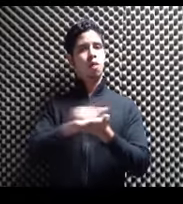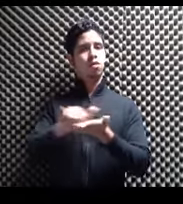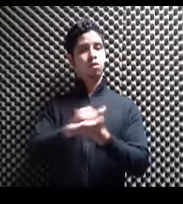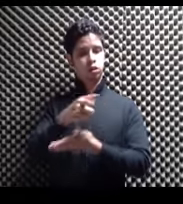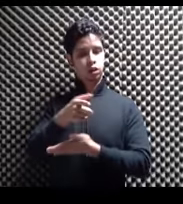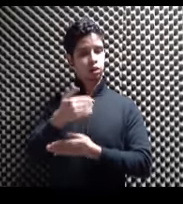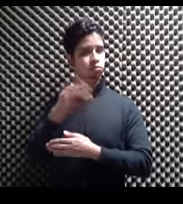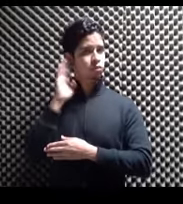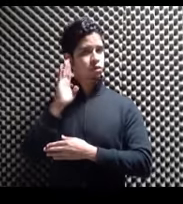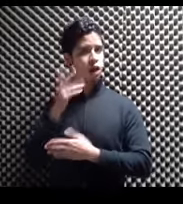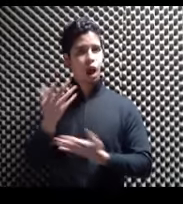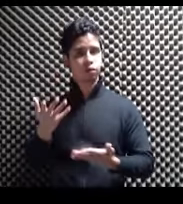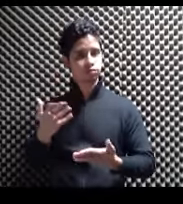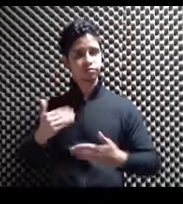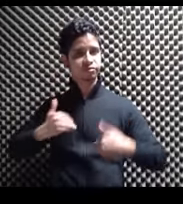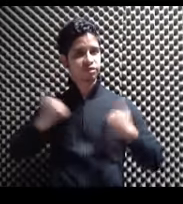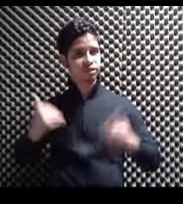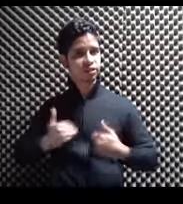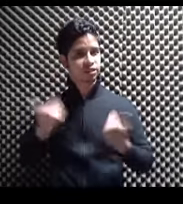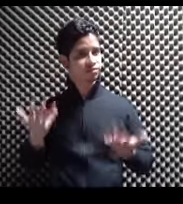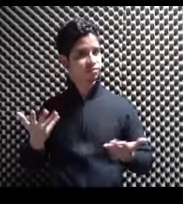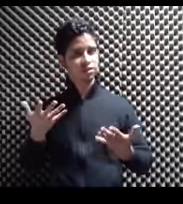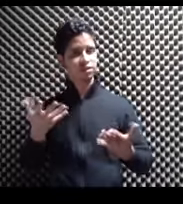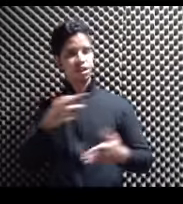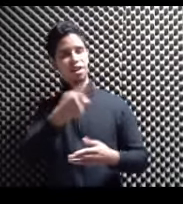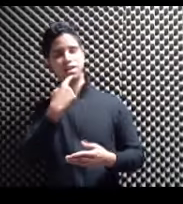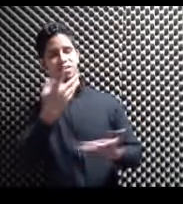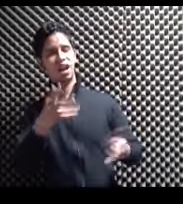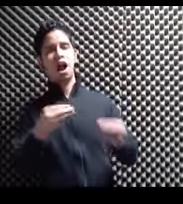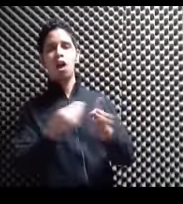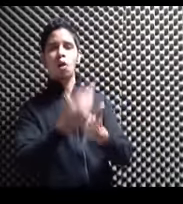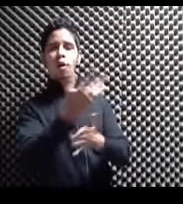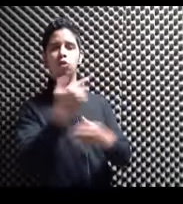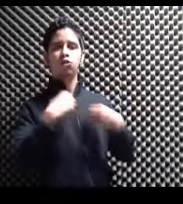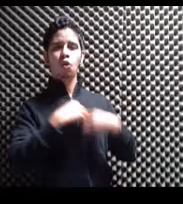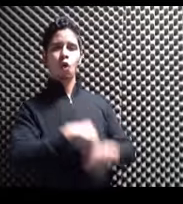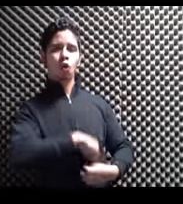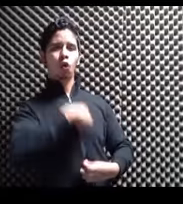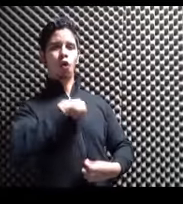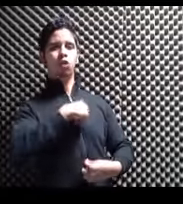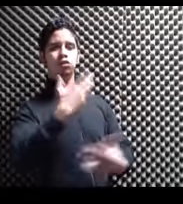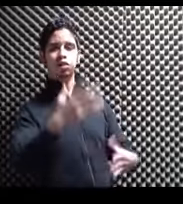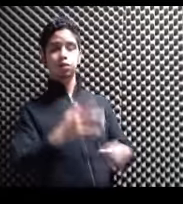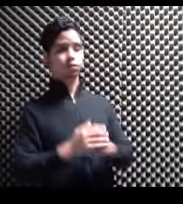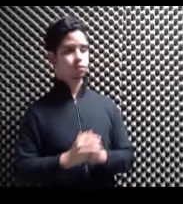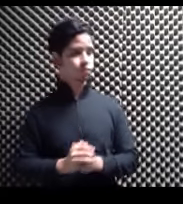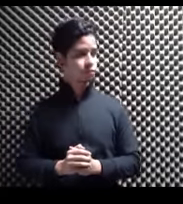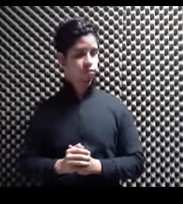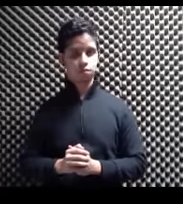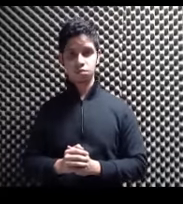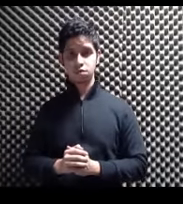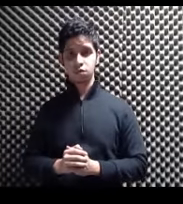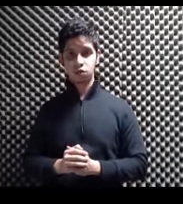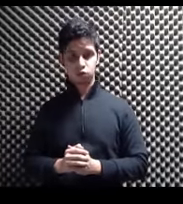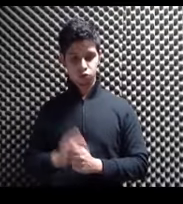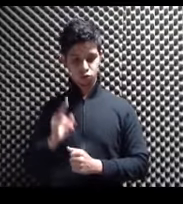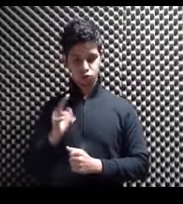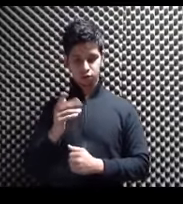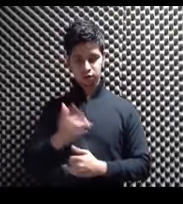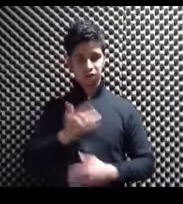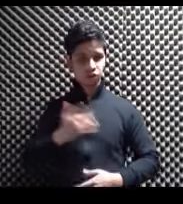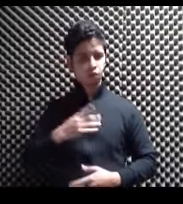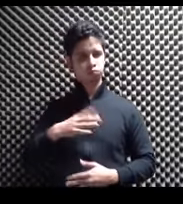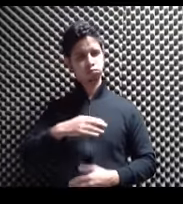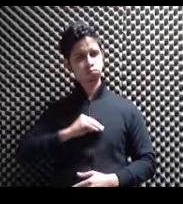eso es lo que realmente te da la satisfacción. De todos los tamaños, nosotros todavía tenemos perros ahí